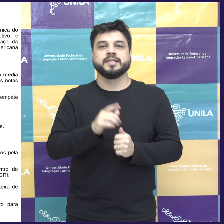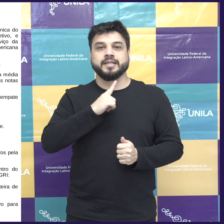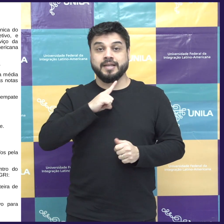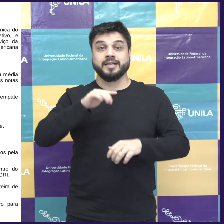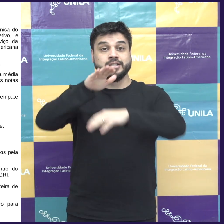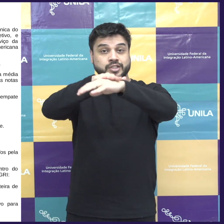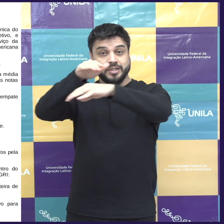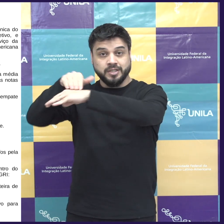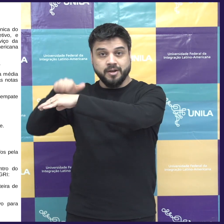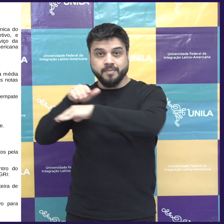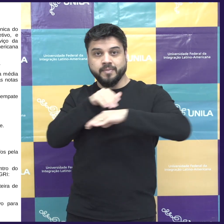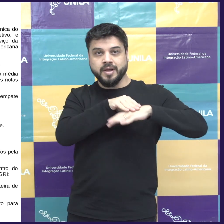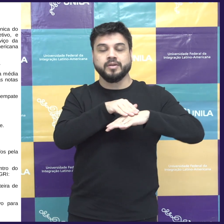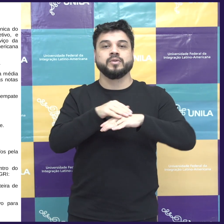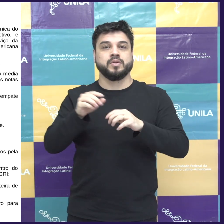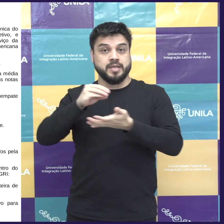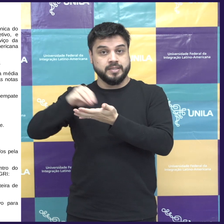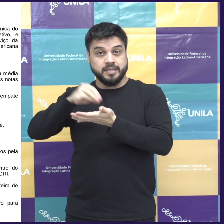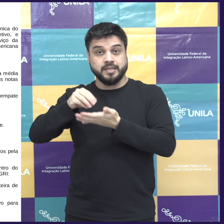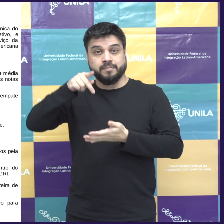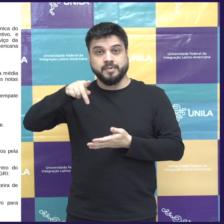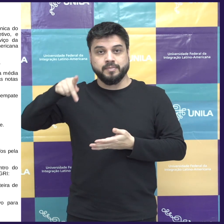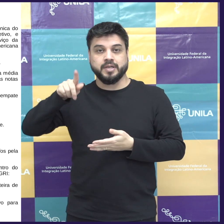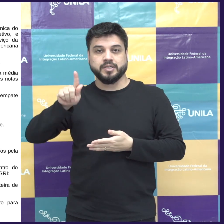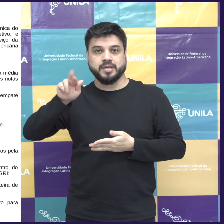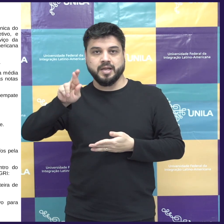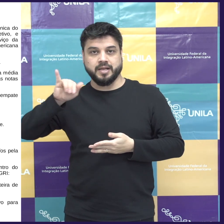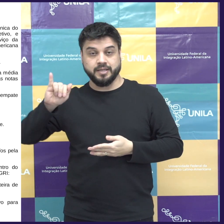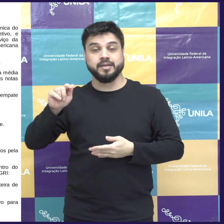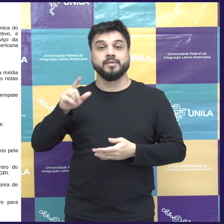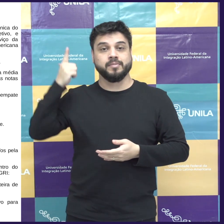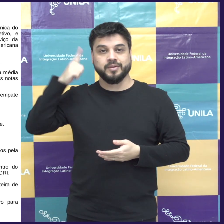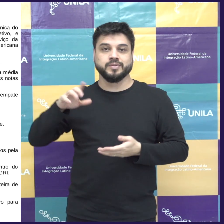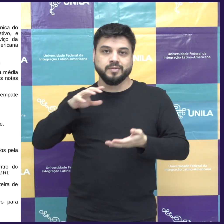pela Secretaria do PPGRI para a realização das matrículas.